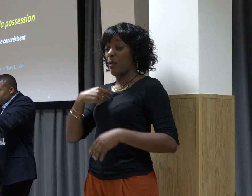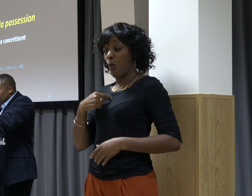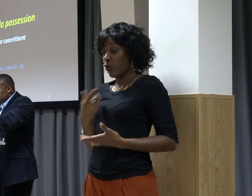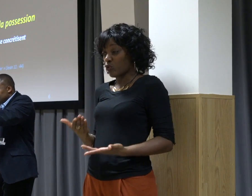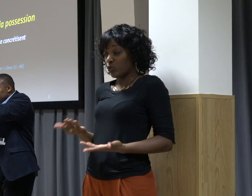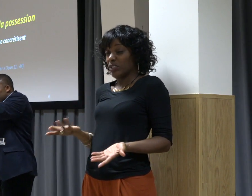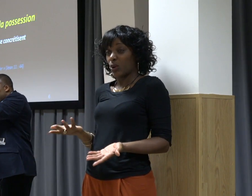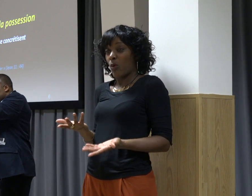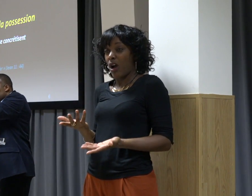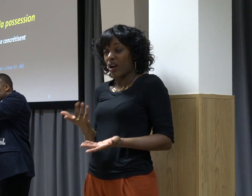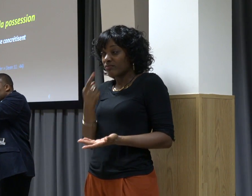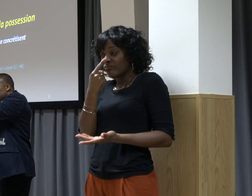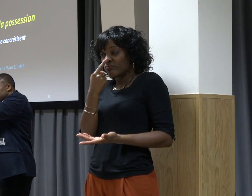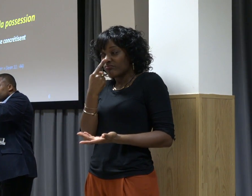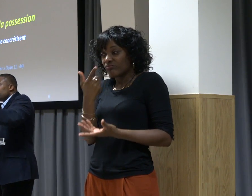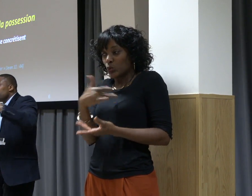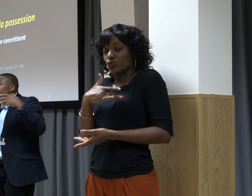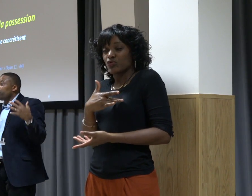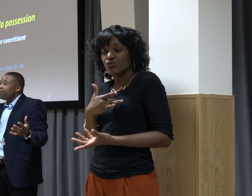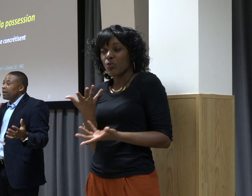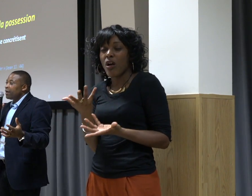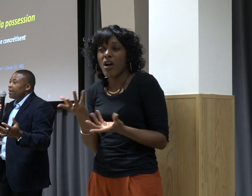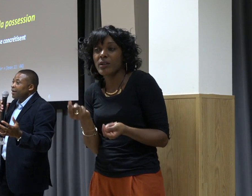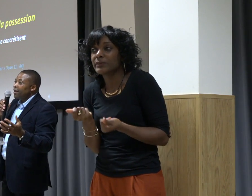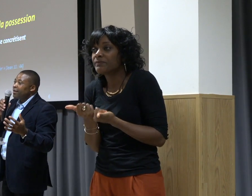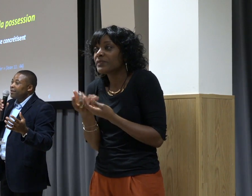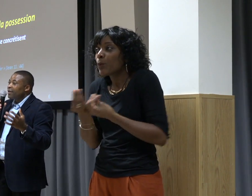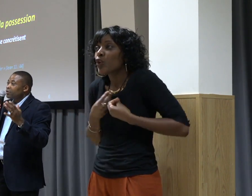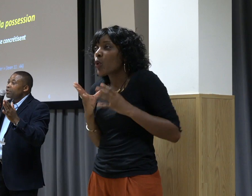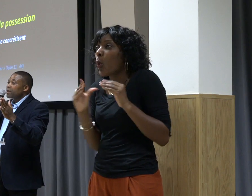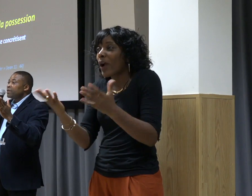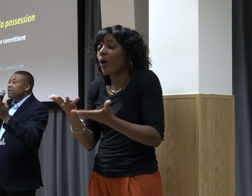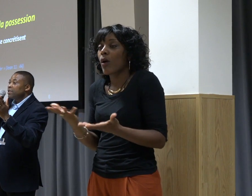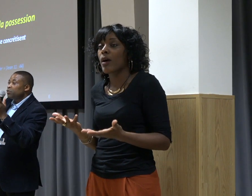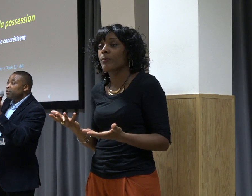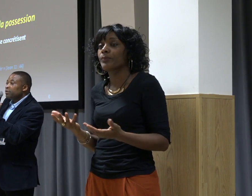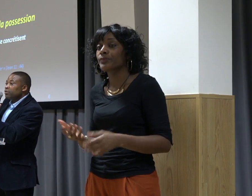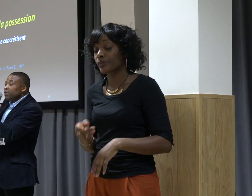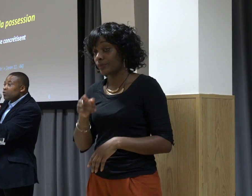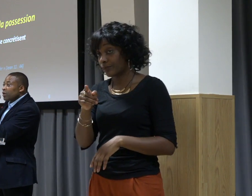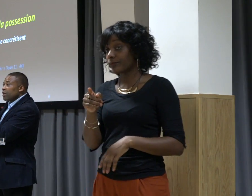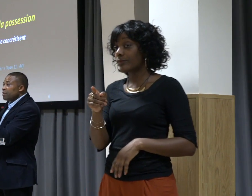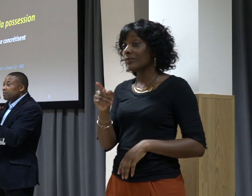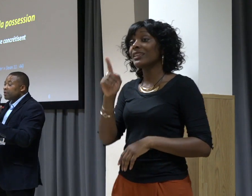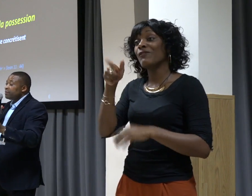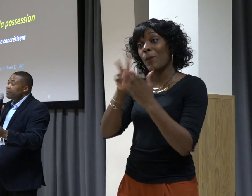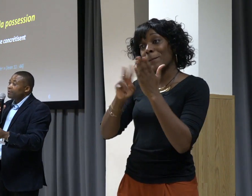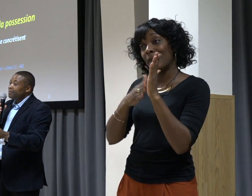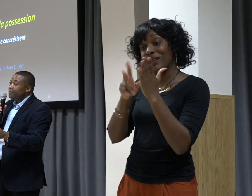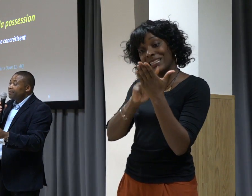Vous me connaissez, je fais partie de ceux qui pensent que nous ne devons pas être uniquement dans l'étude de l'histoire de la